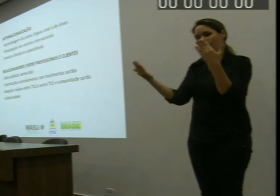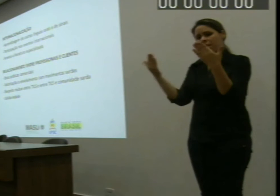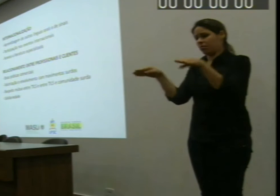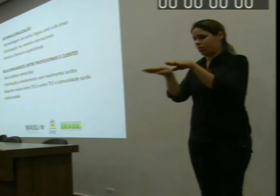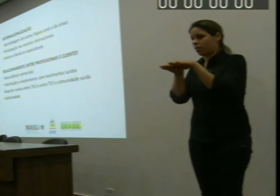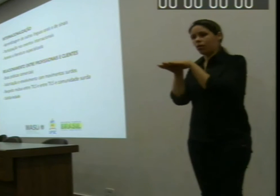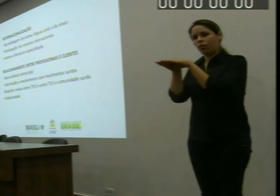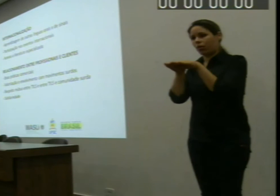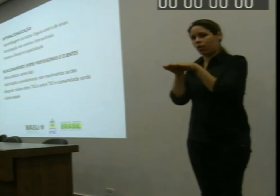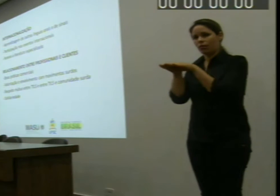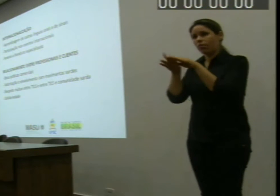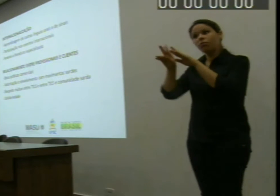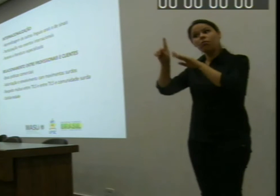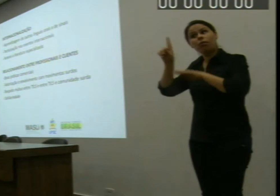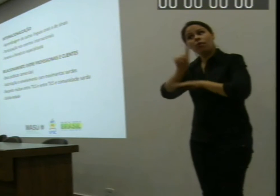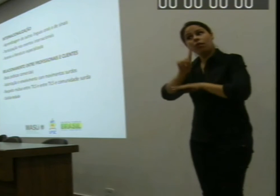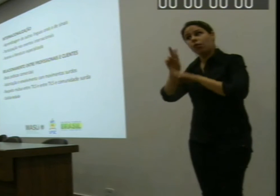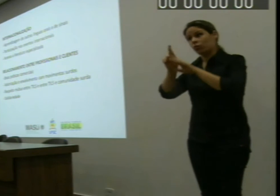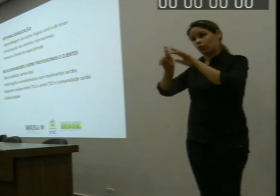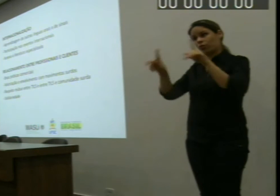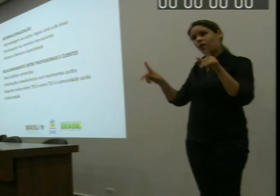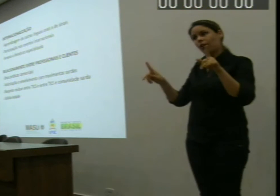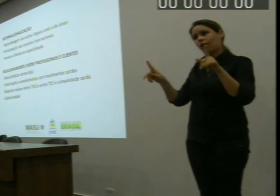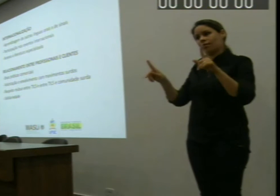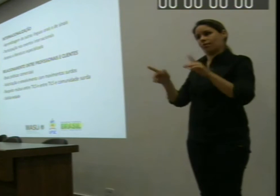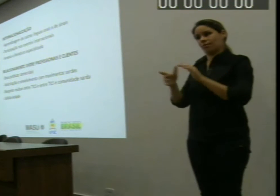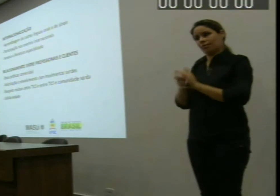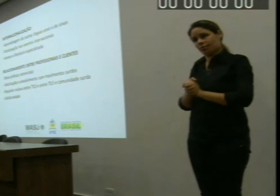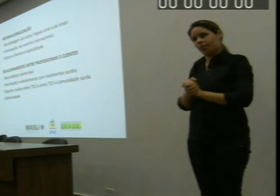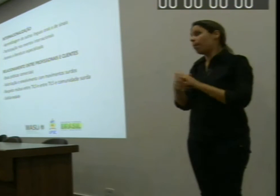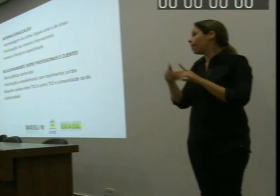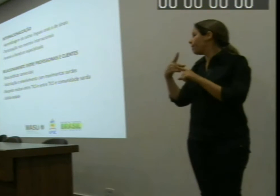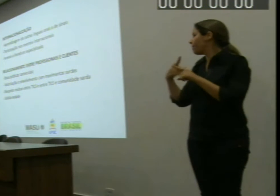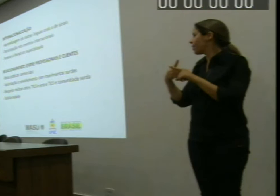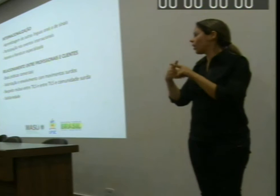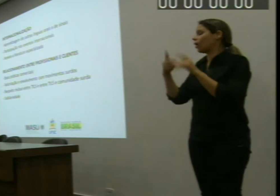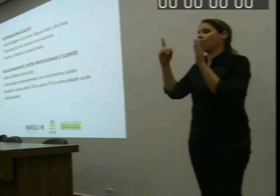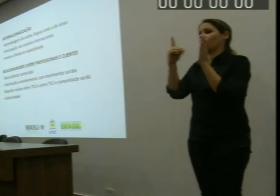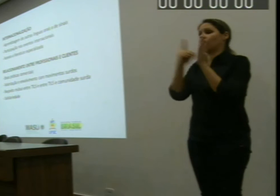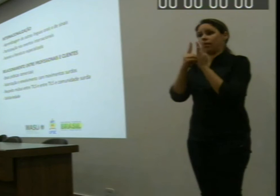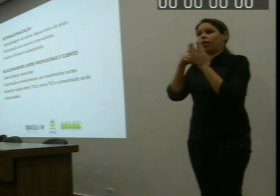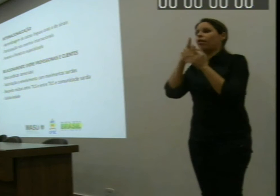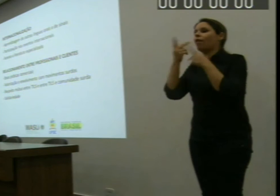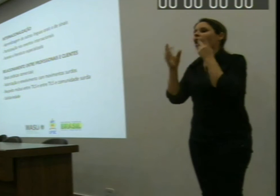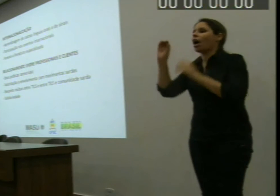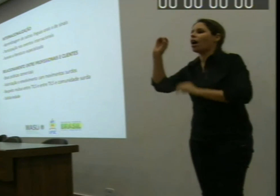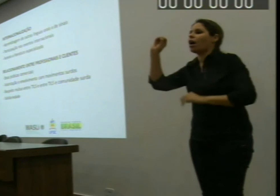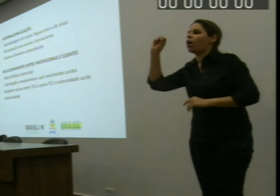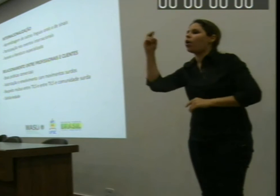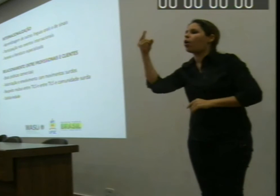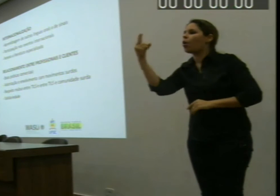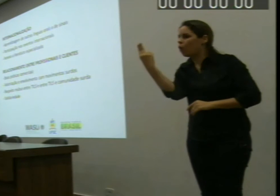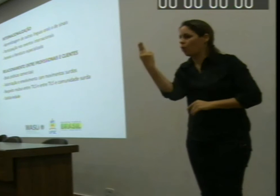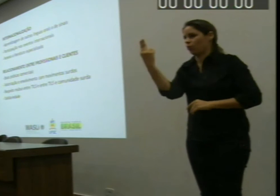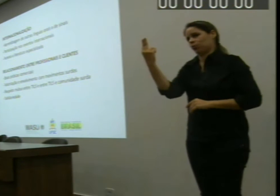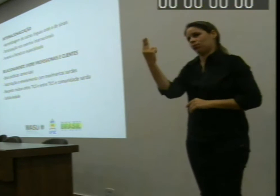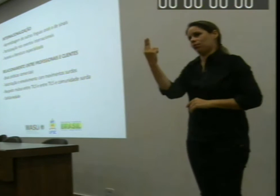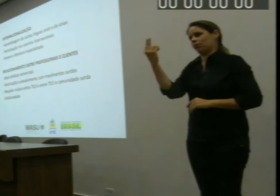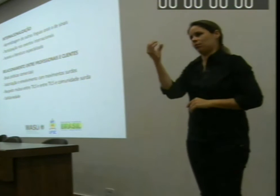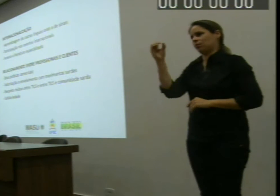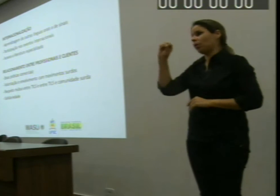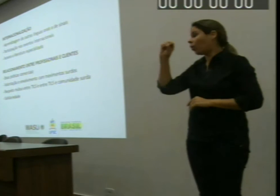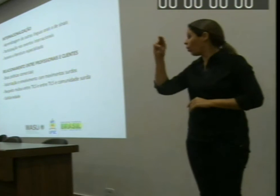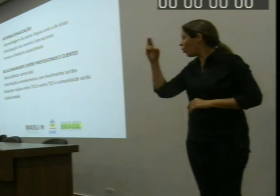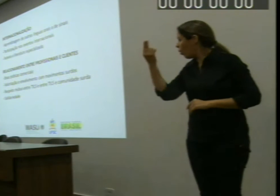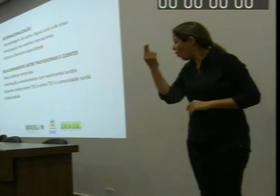não é então ele colocou lá ou a o decreto ele diz ou então muitos órgãos públicos